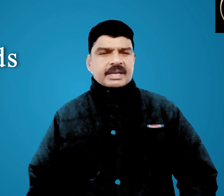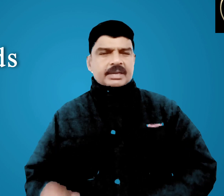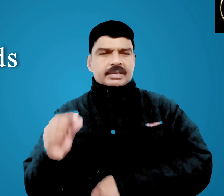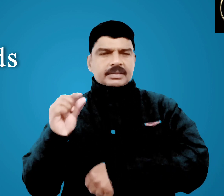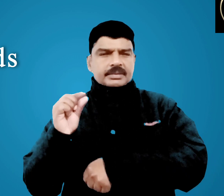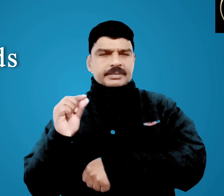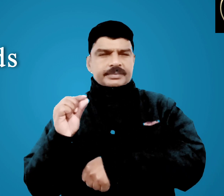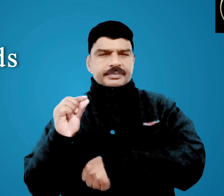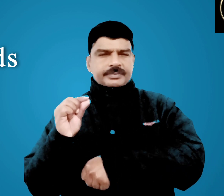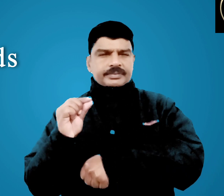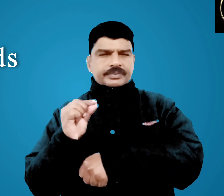सेकंड